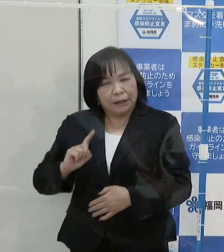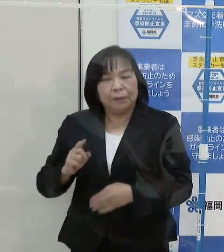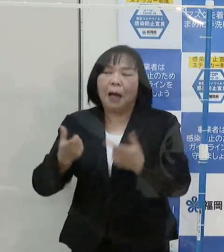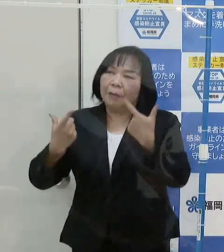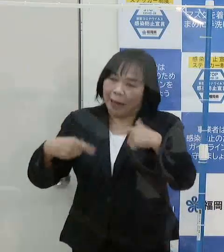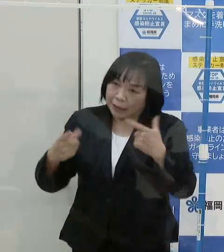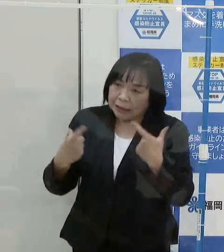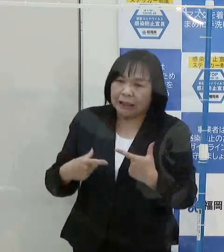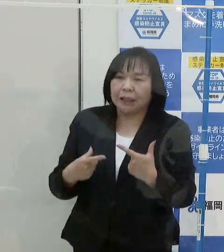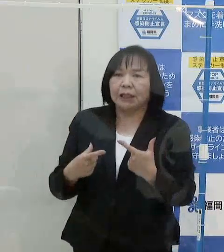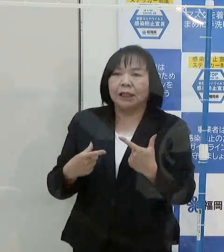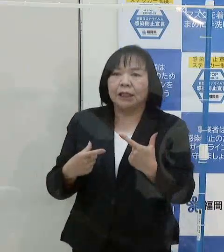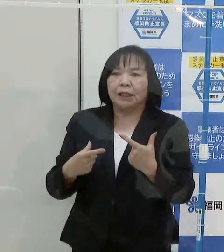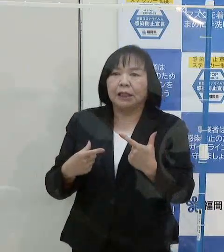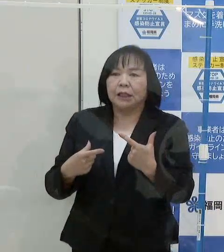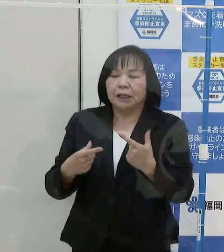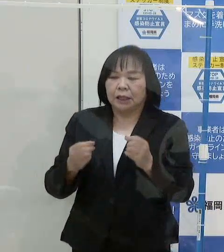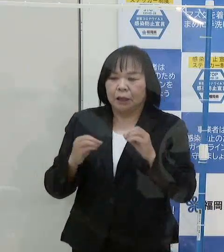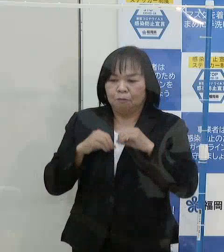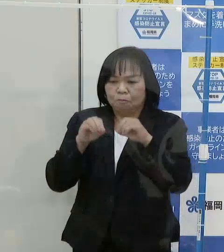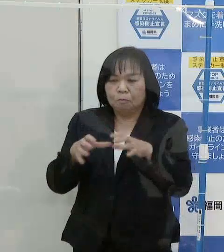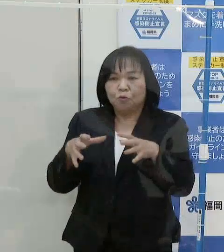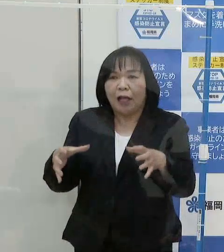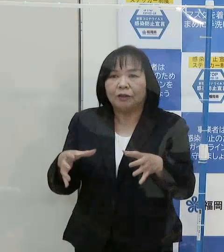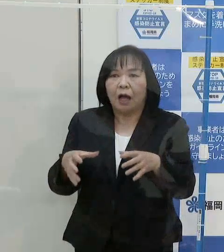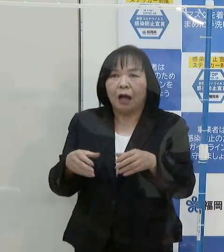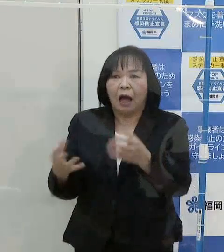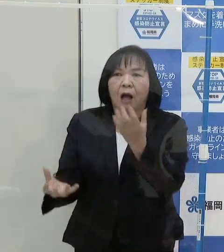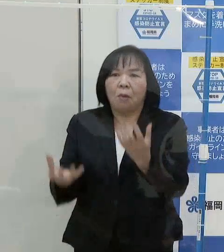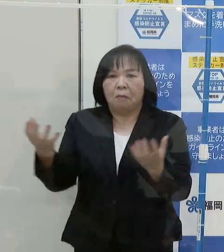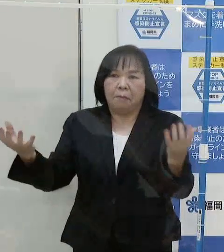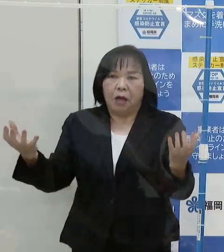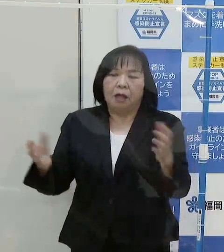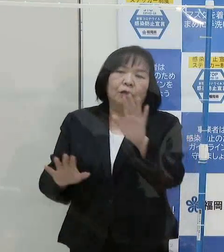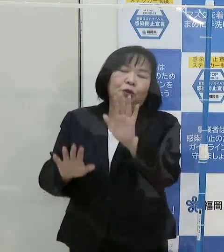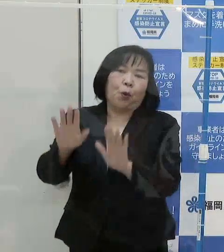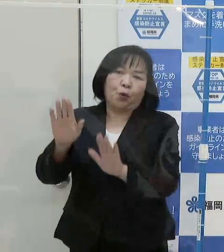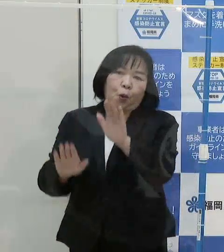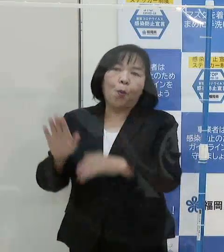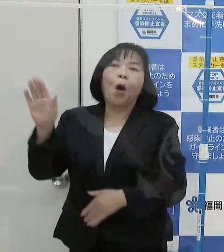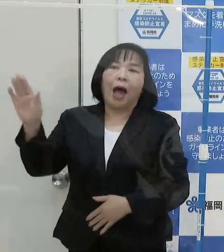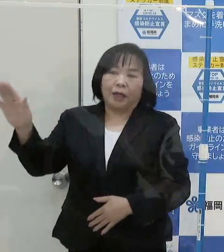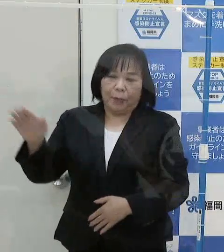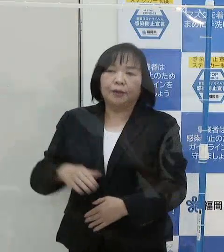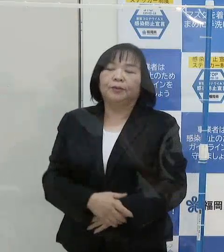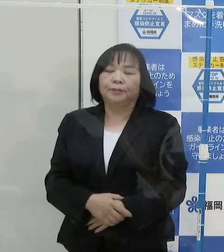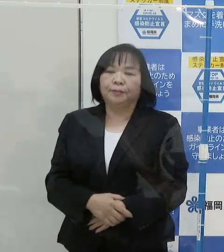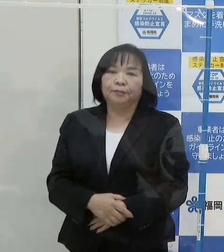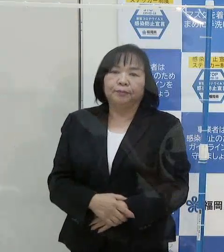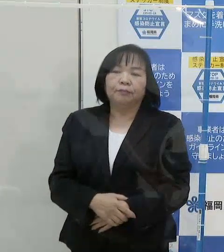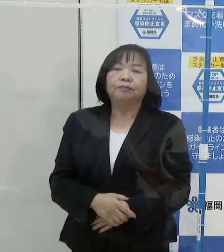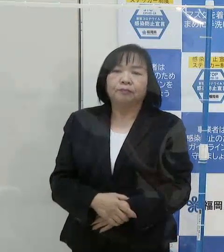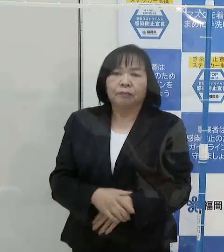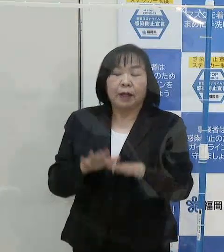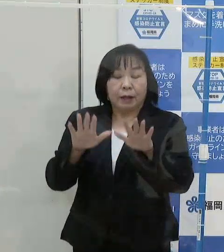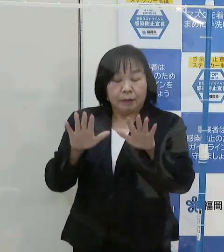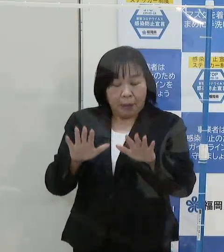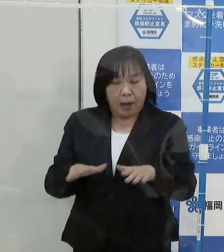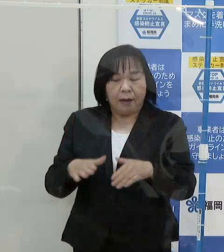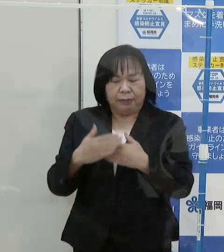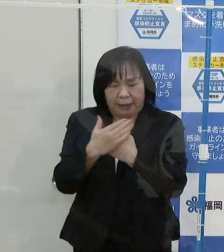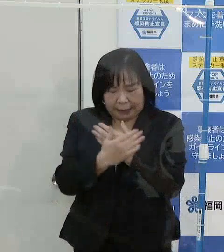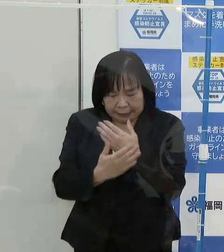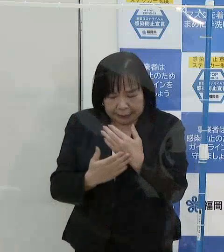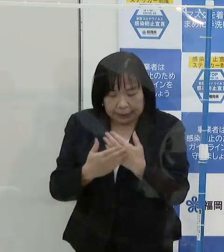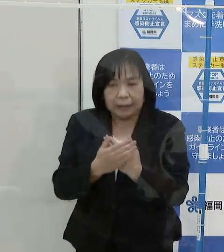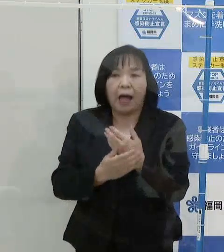毎日いくつかのクラスターが発生をしている、そういう状況にもあるわけであります。今が非常に大